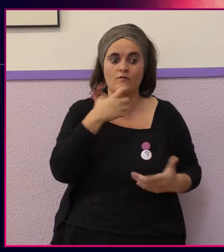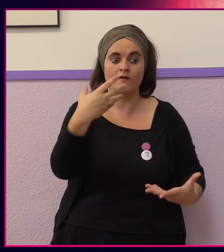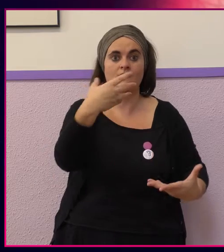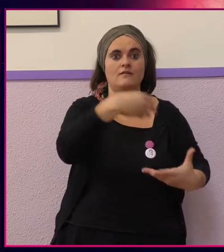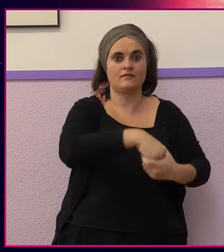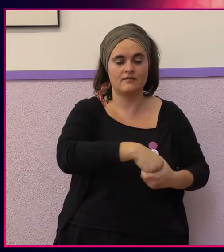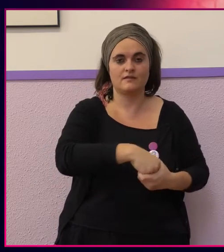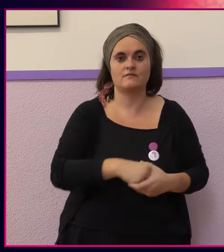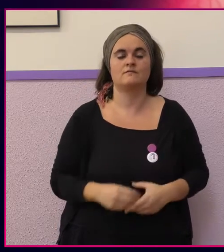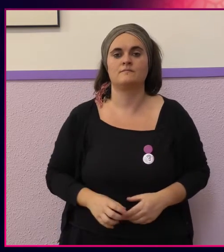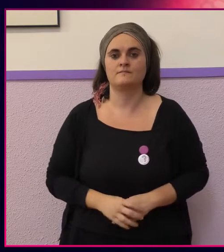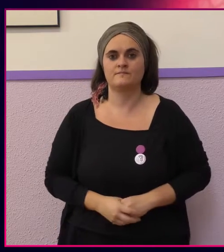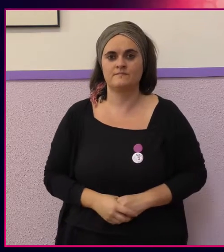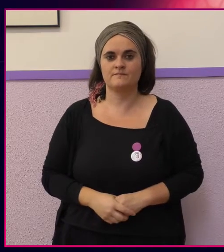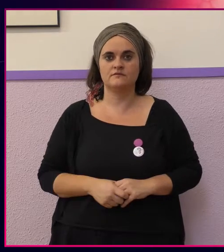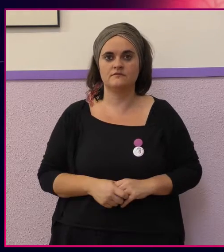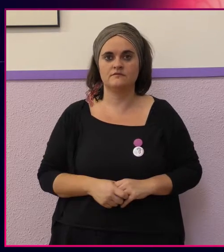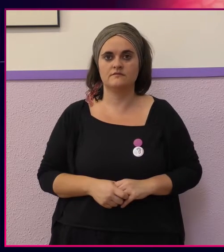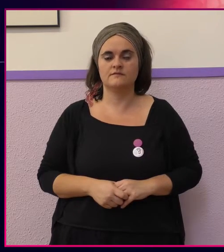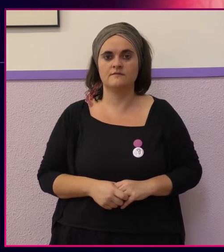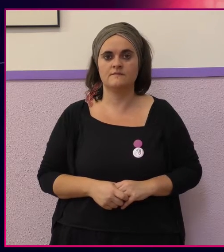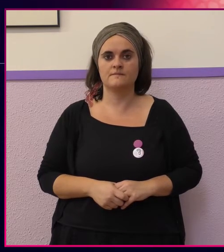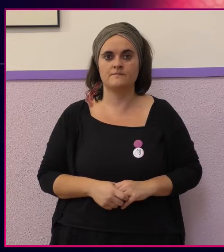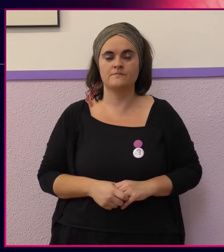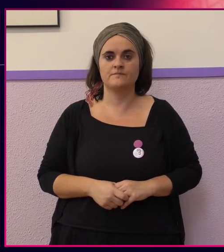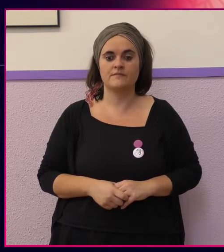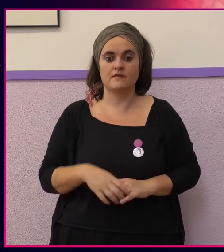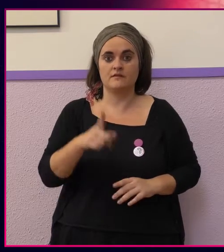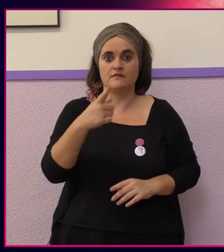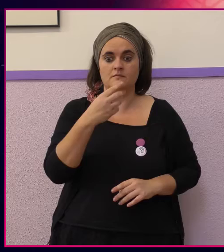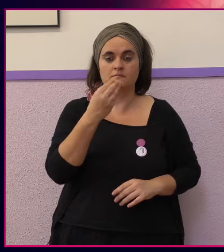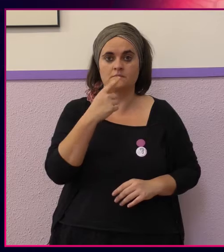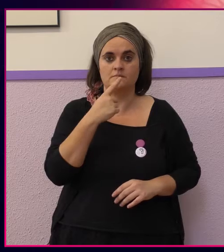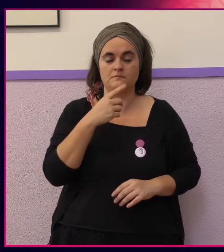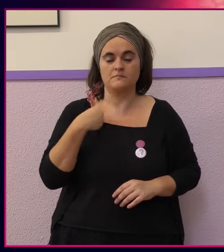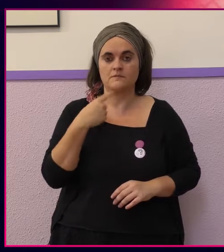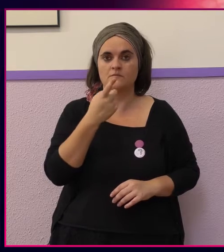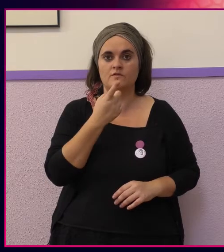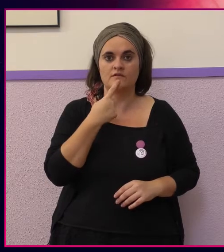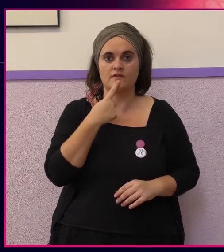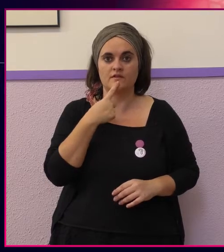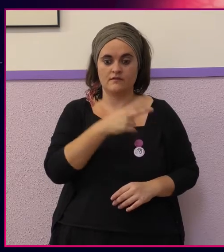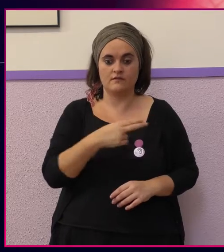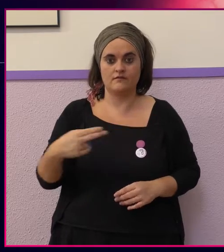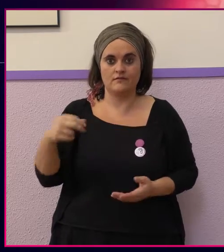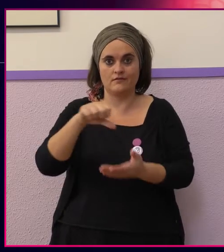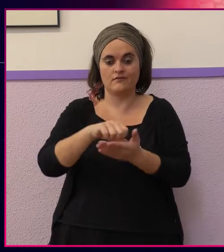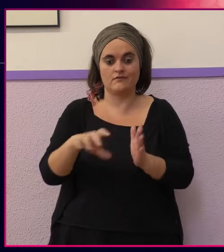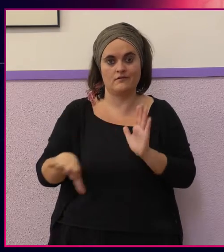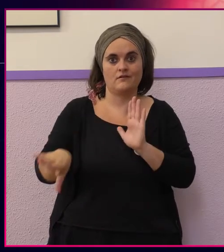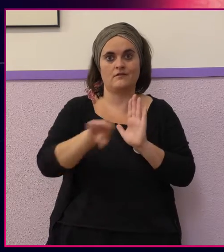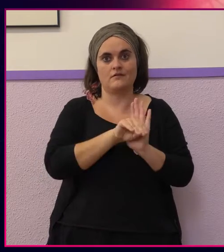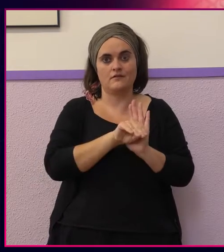yogyakarta a su vez hay que reformar el estatuto de la víctima con el fin de que se reconozca la